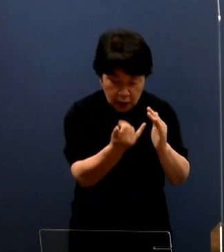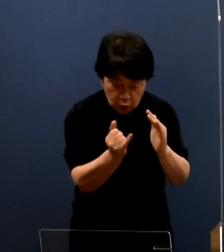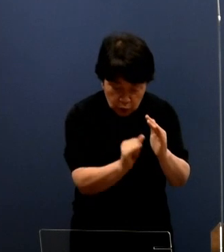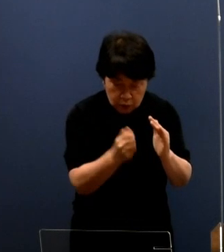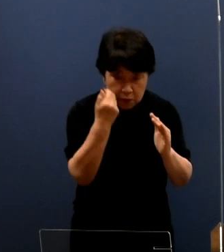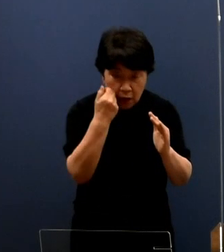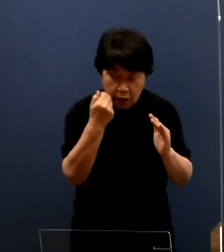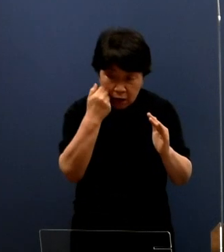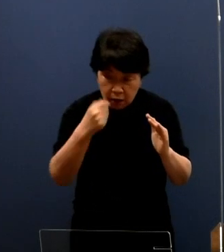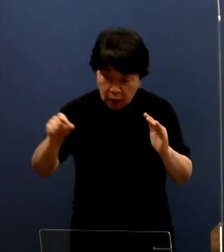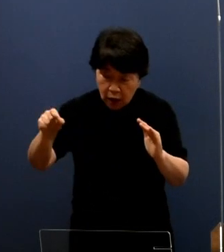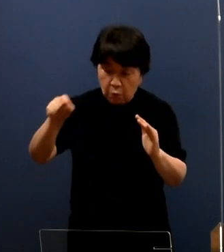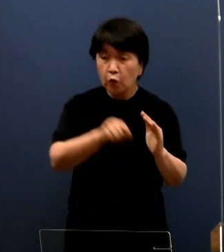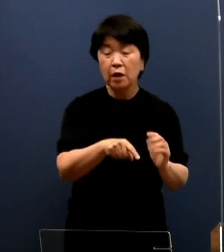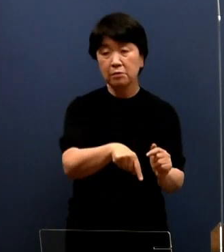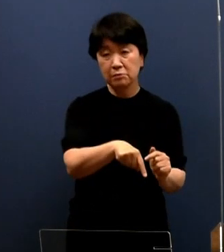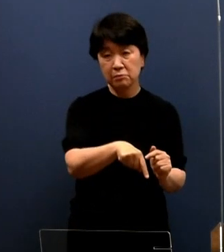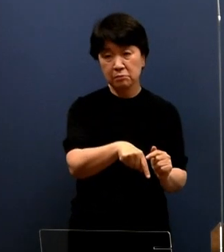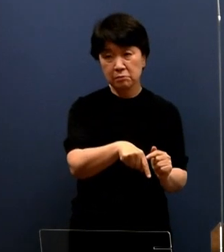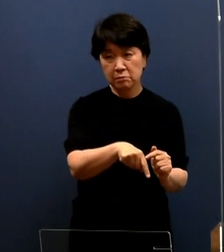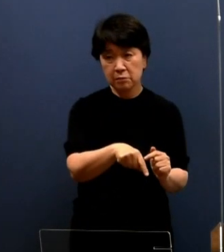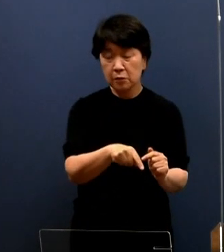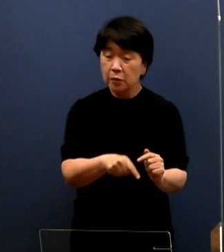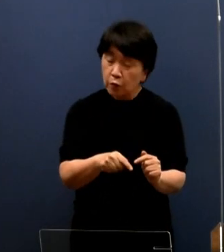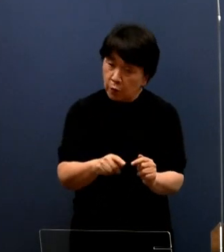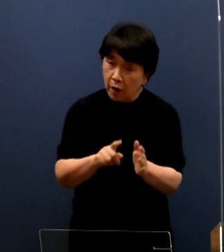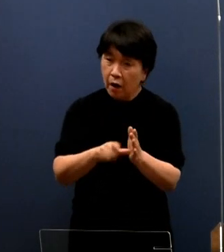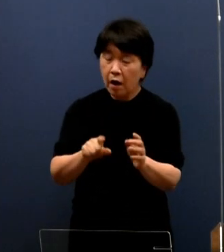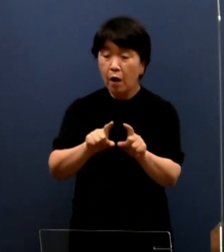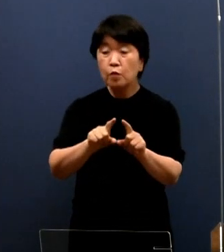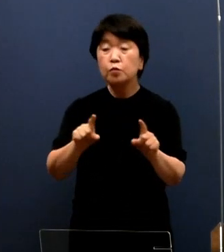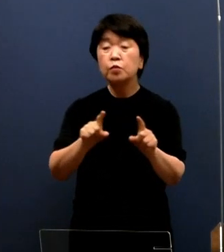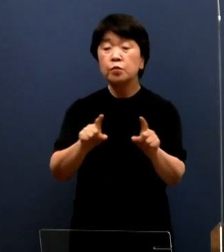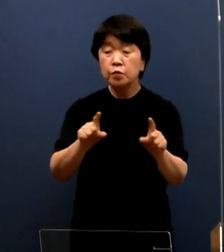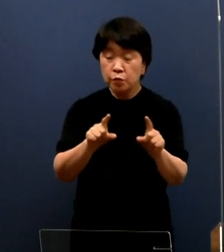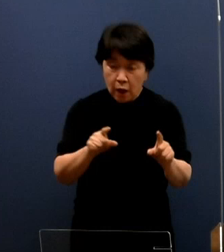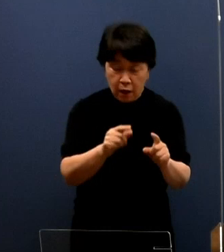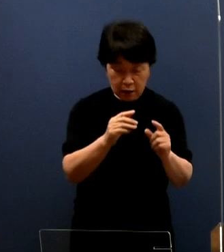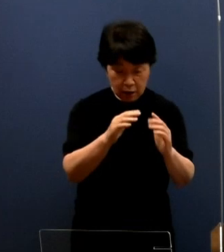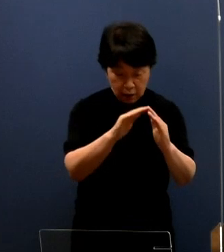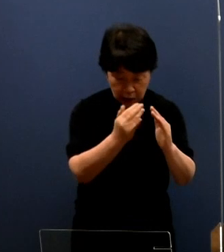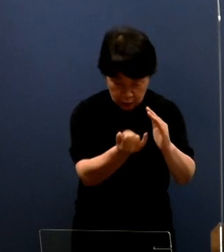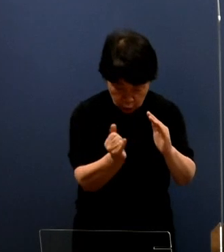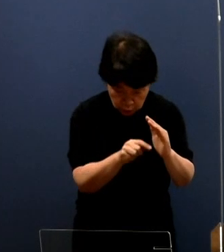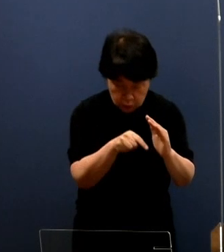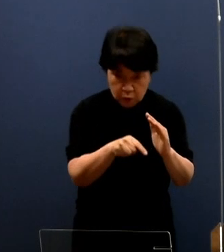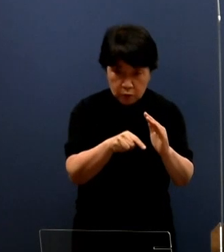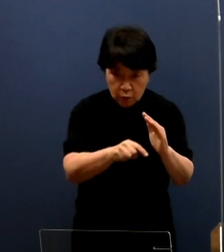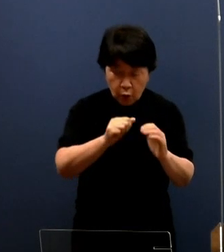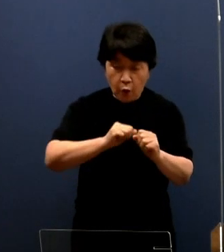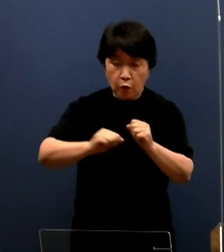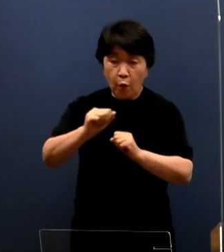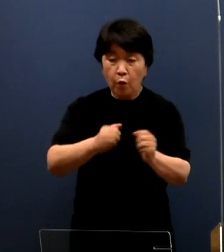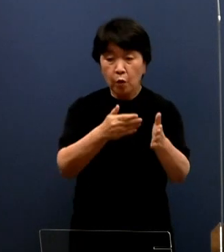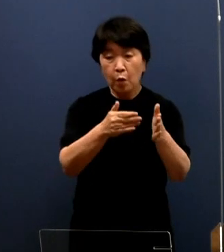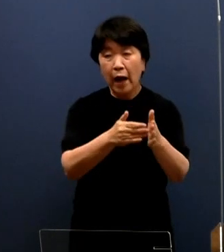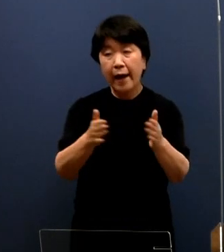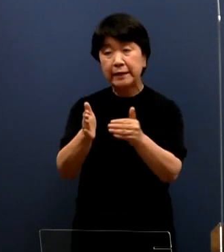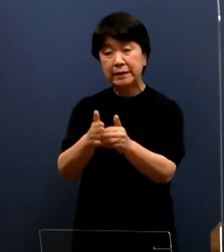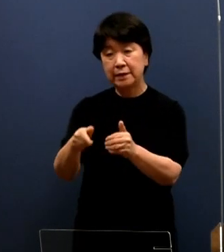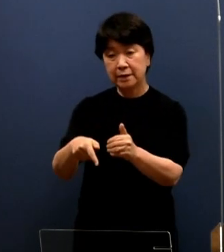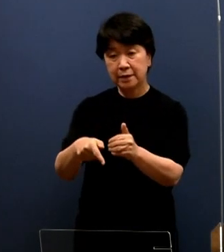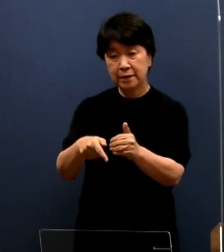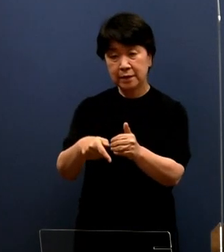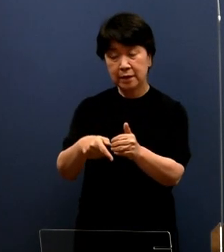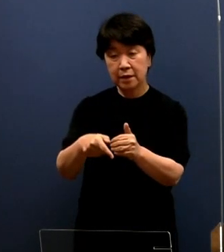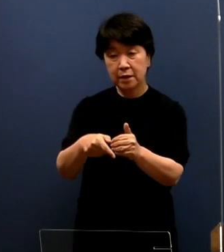か。それは普通に考えれば、行動範囲、会う人の範囲が固定されていない、活動範囲が広い